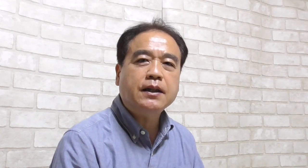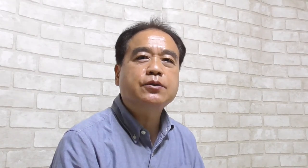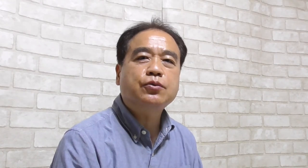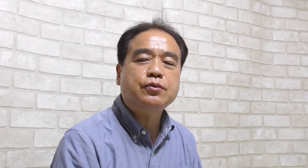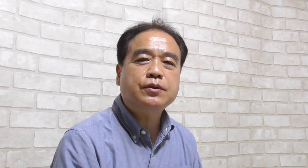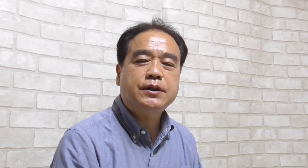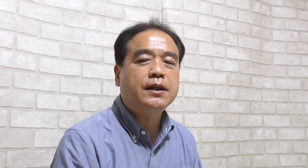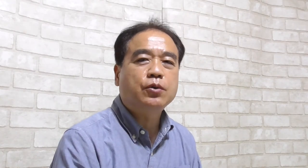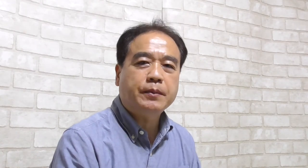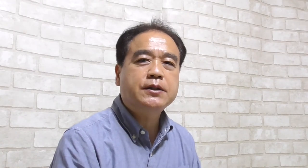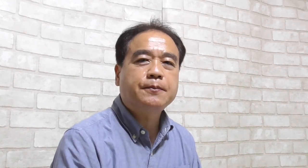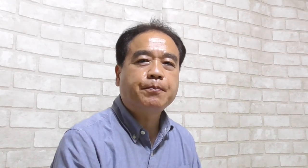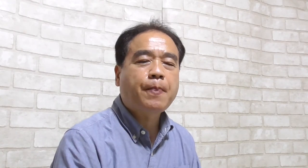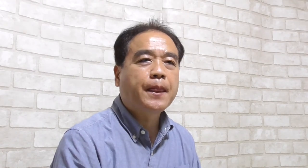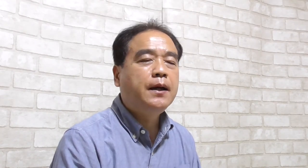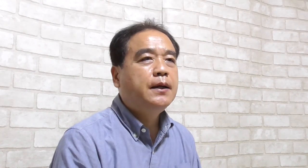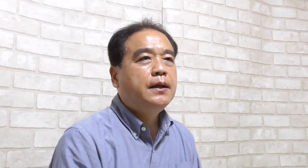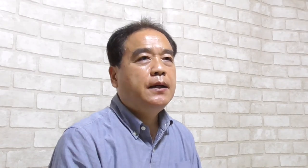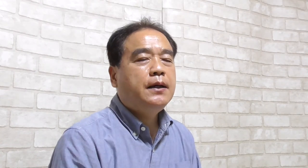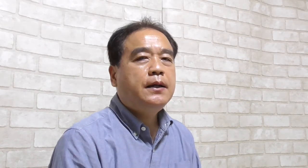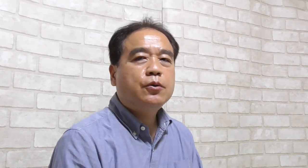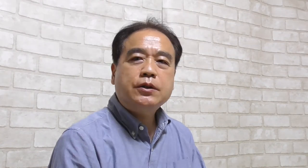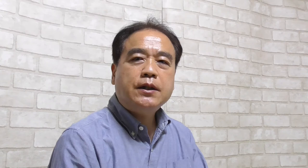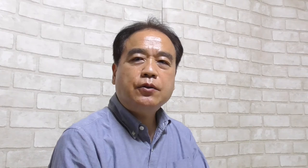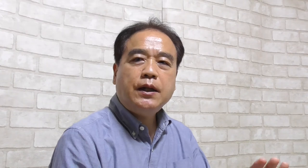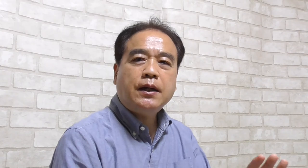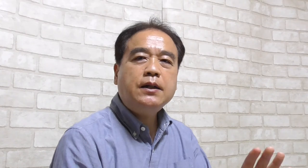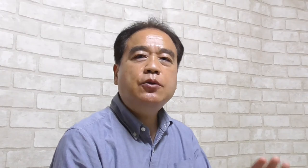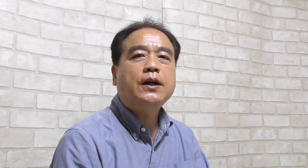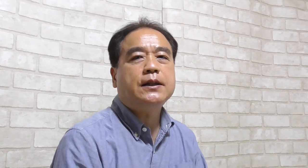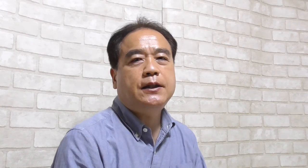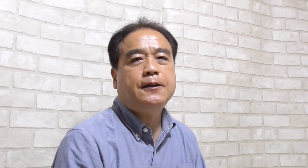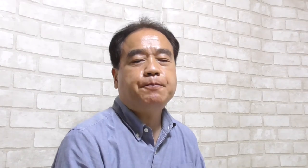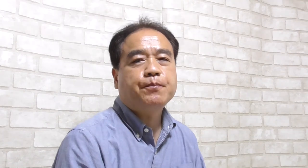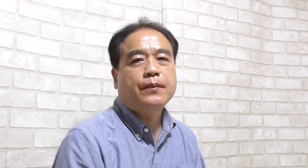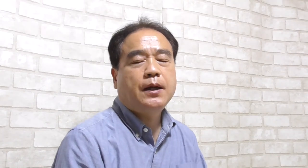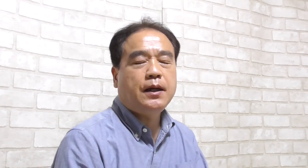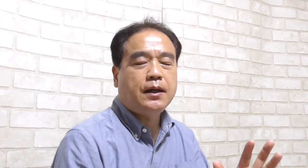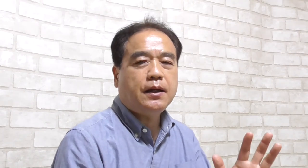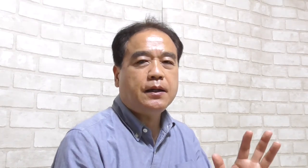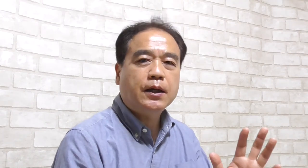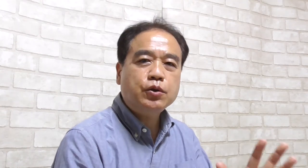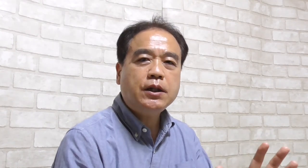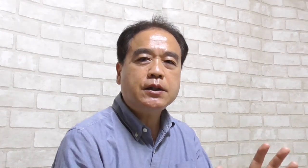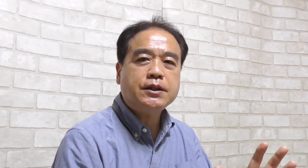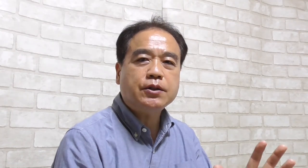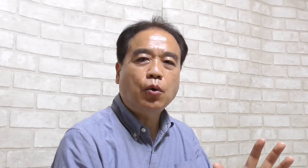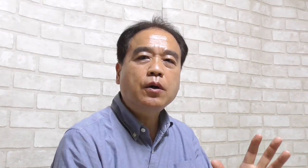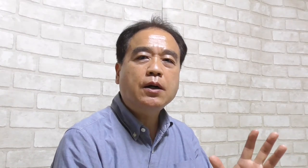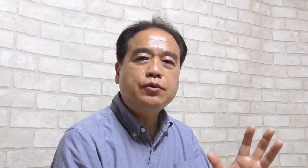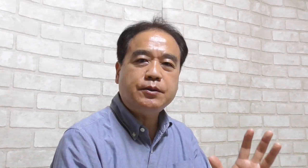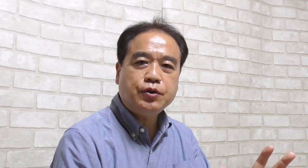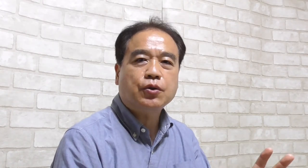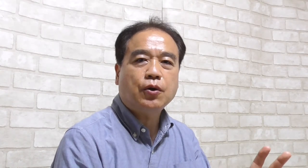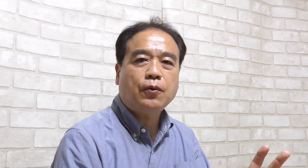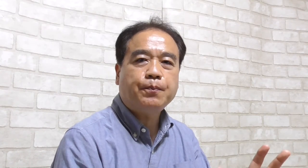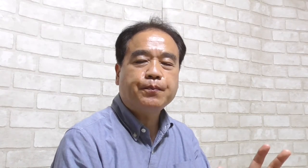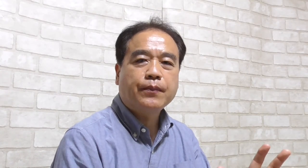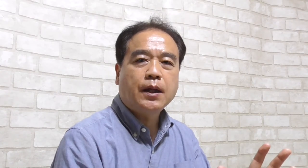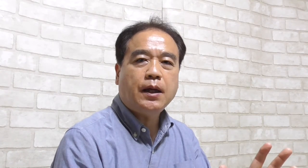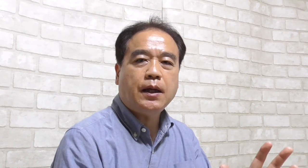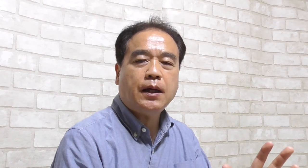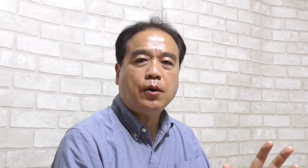頑張って継続しております。こちらのね、概要欄に、猫じゃらし音楽事務所